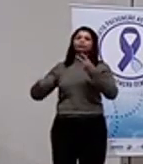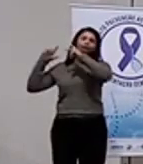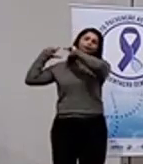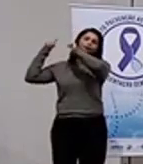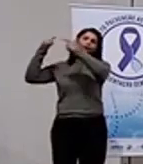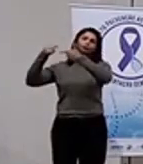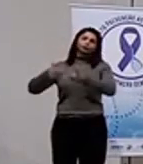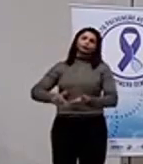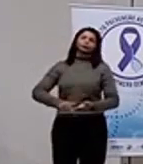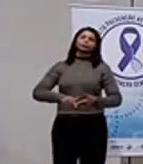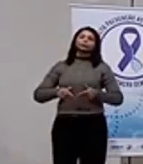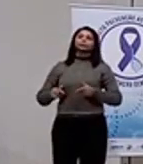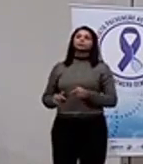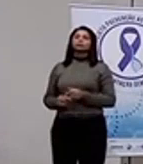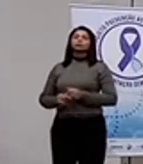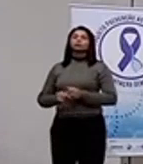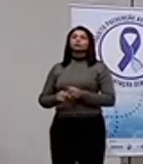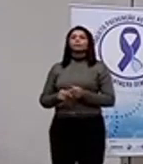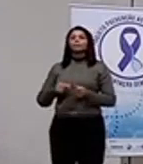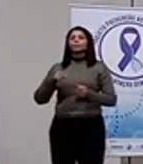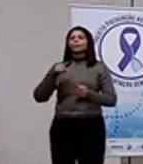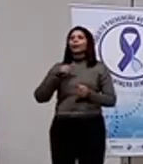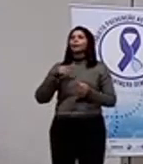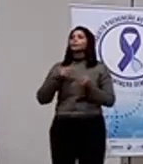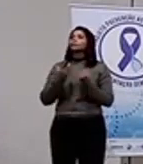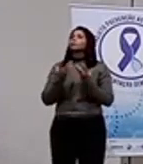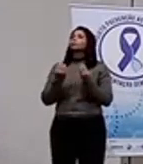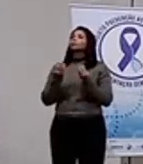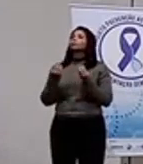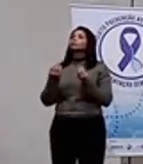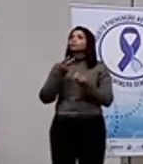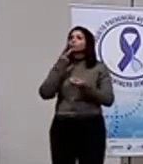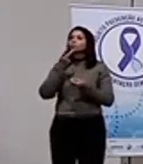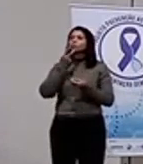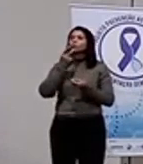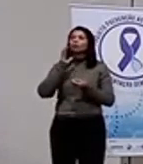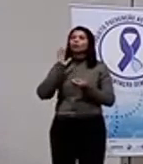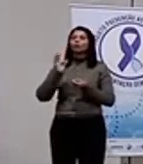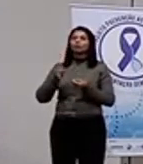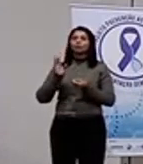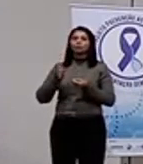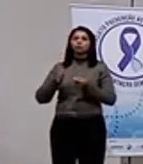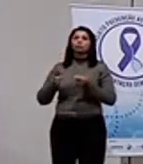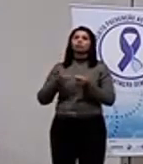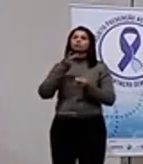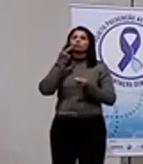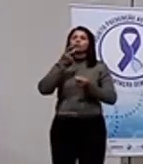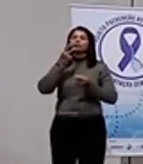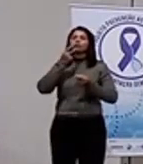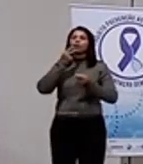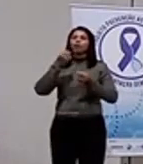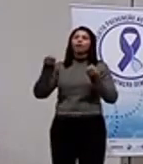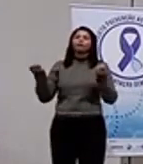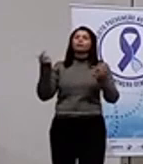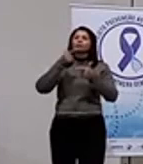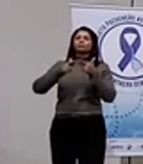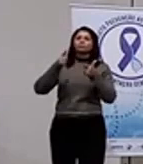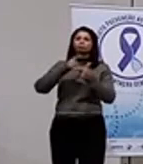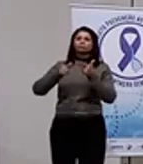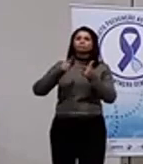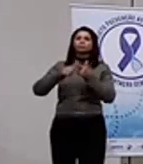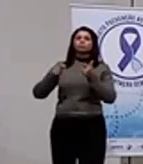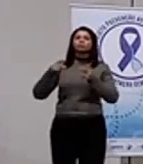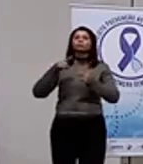por isso que, por exemplo, todo mundo ouviu falar do desastre de Chernobyl, né? Lá em Chernobyl você teve uma grande incidência de doenças